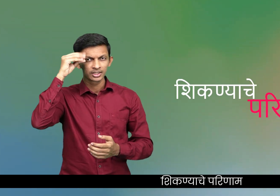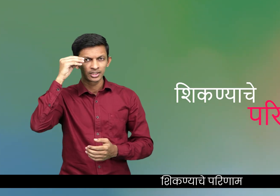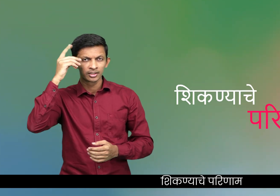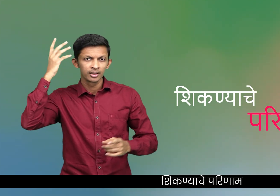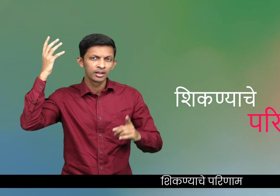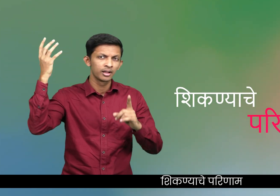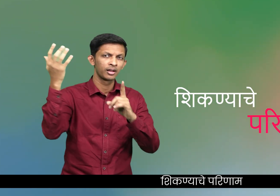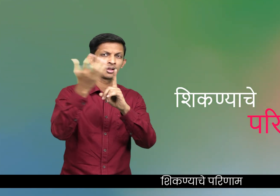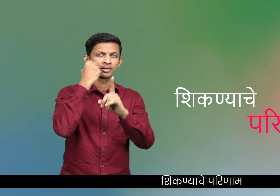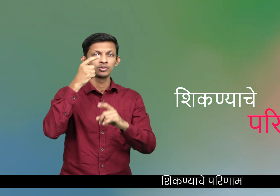शिकण्याचे परिणाम.